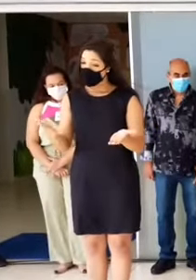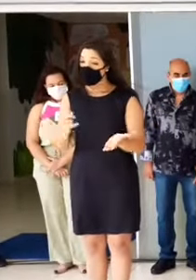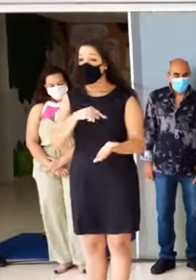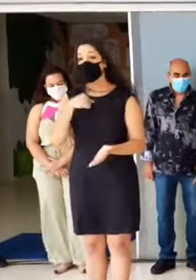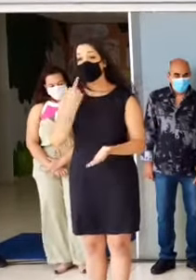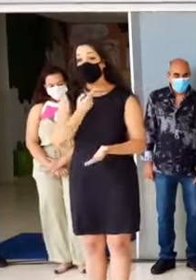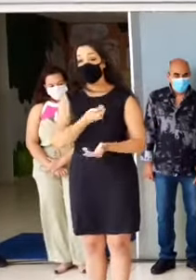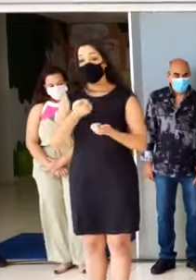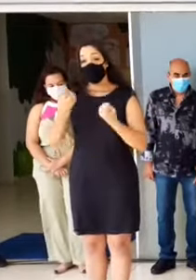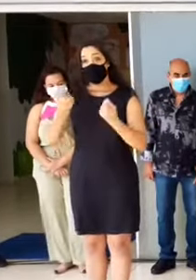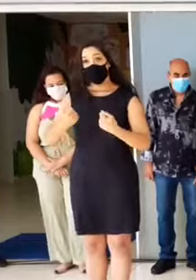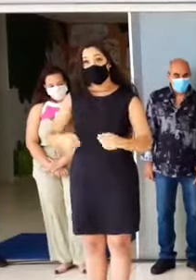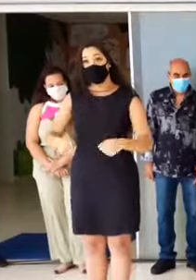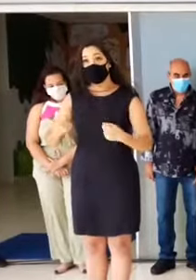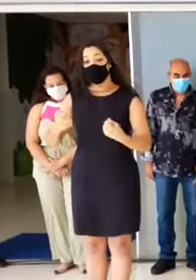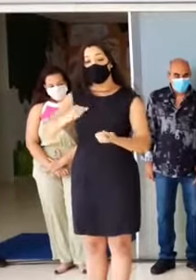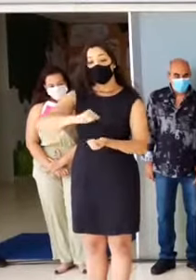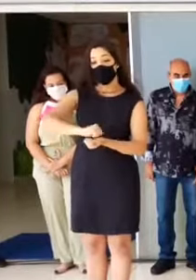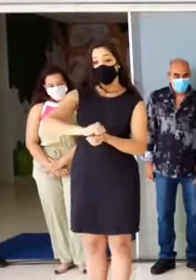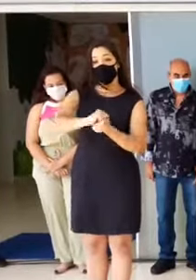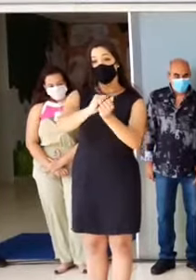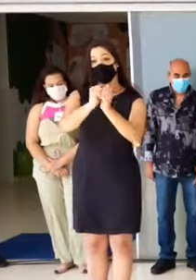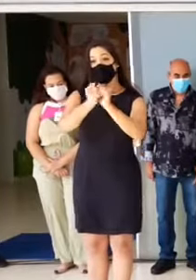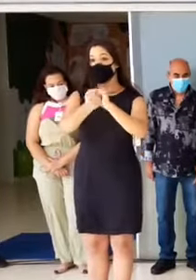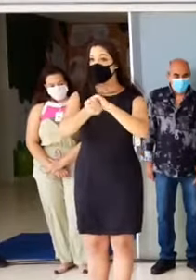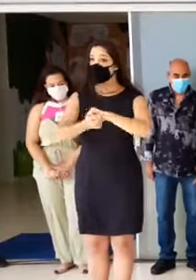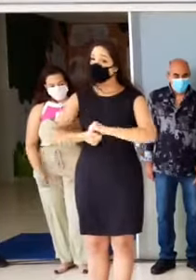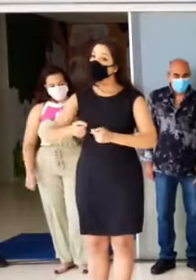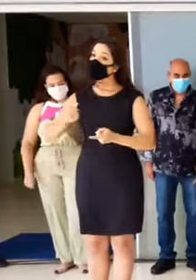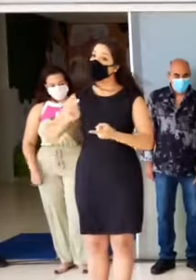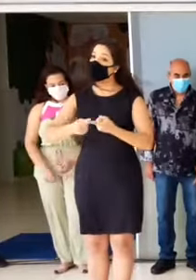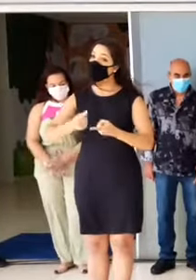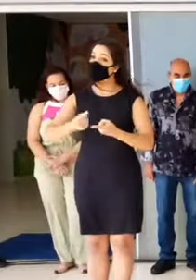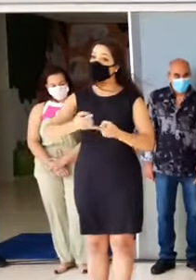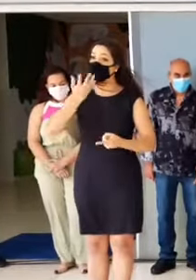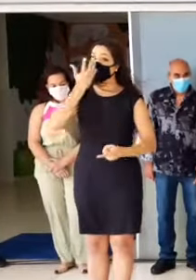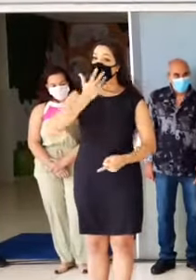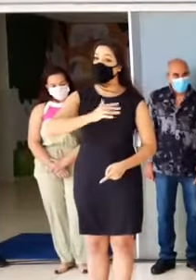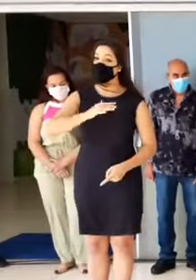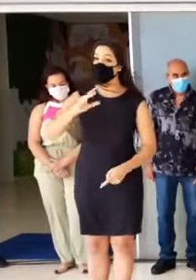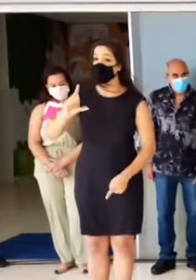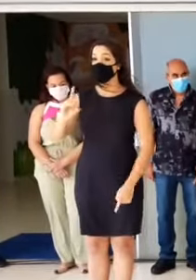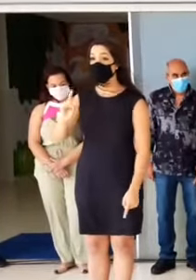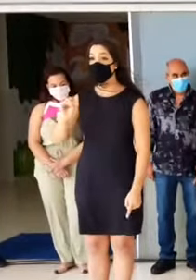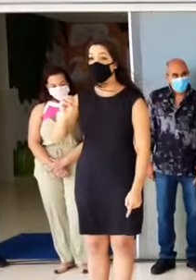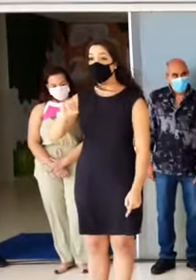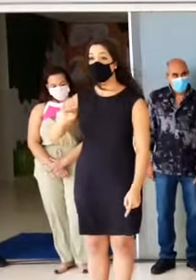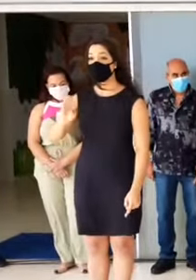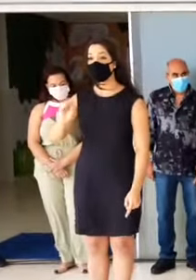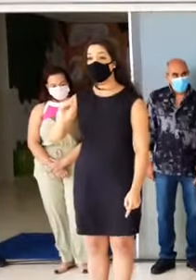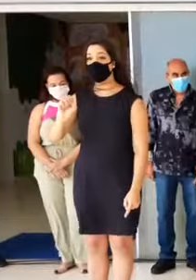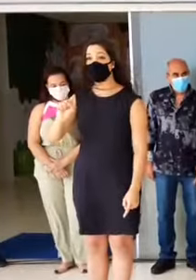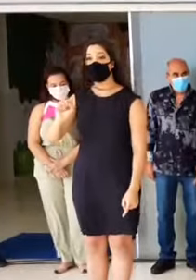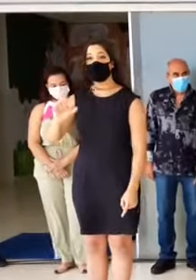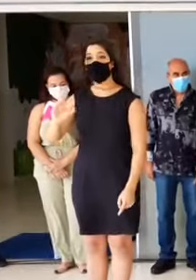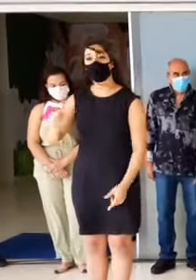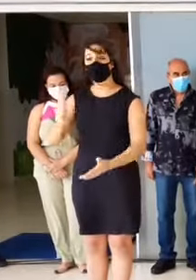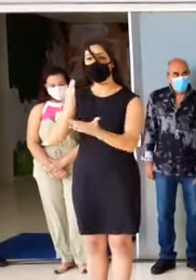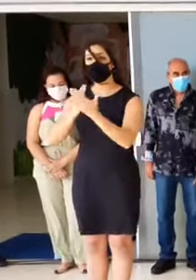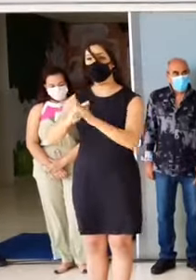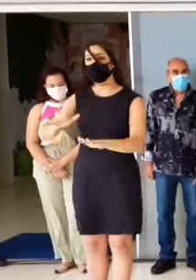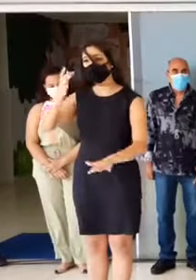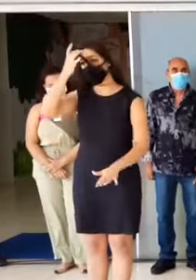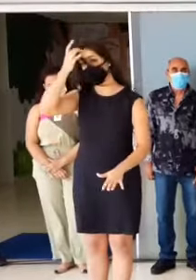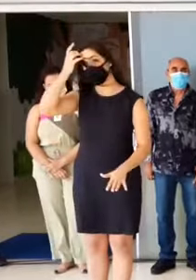uma adaptação em virtude da Clínica Infantil Dom Bosco parar de atender a partir de 1º de